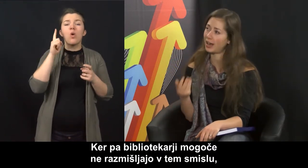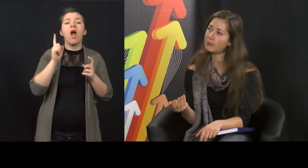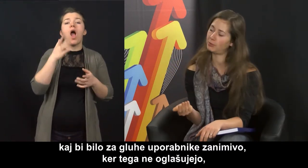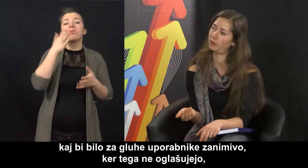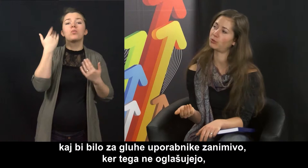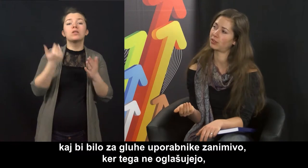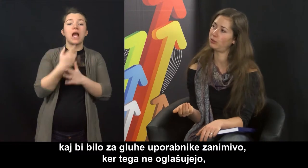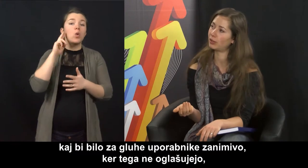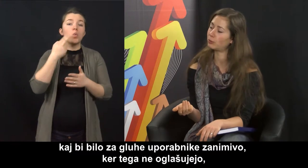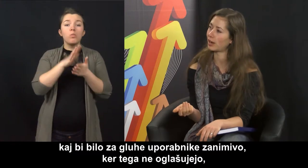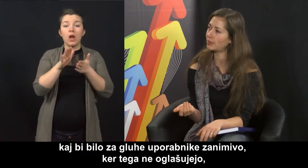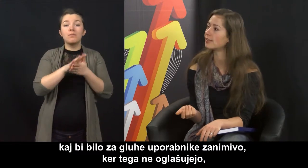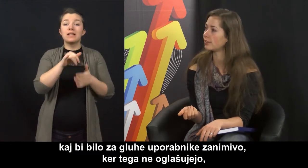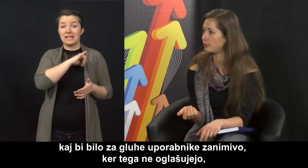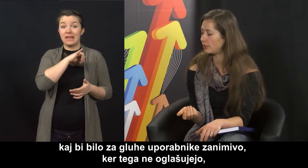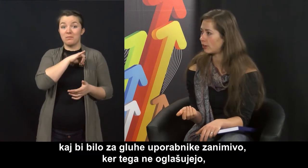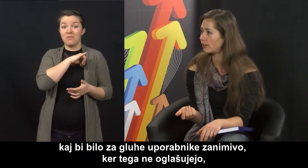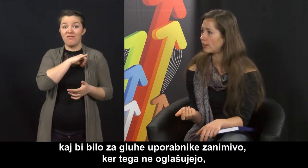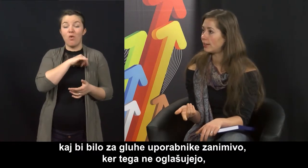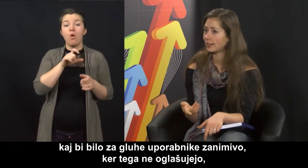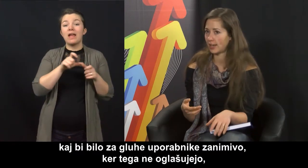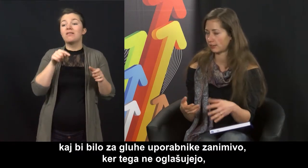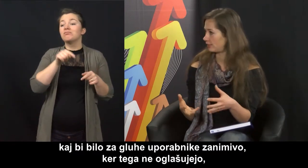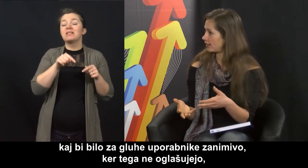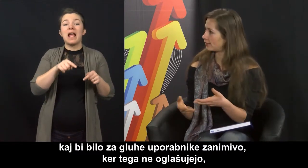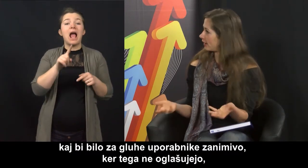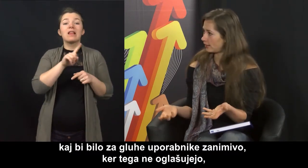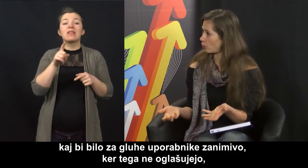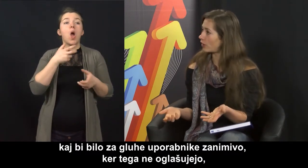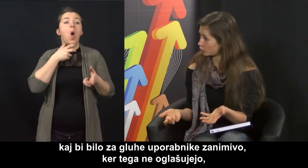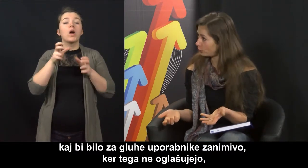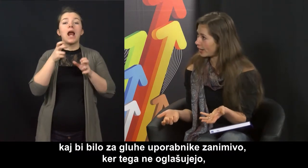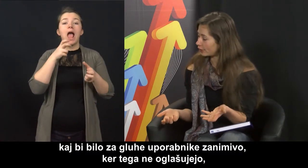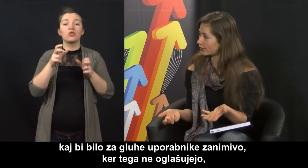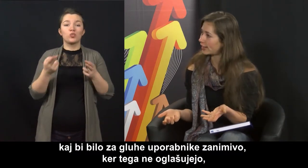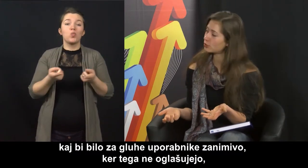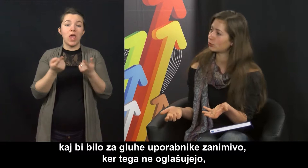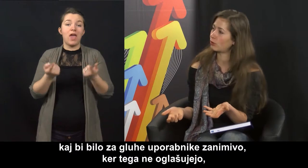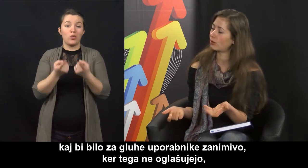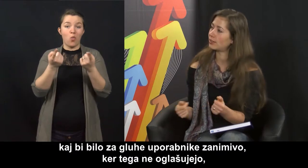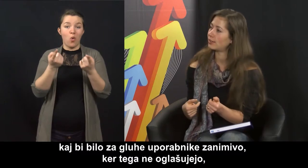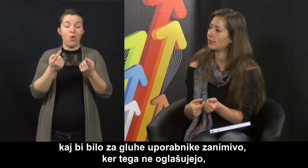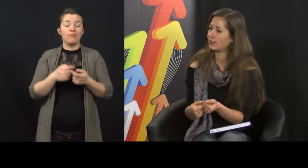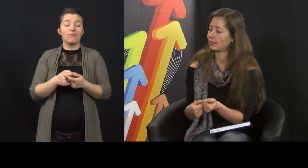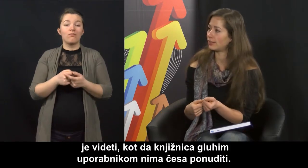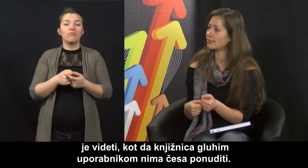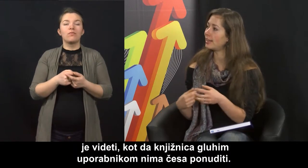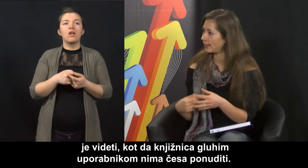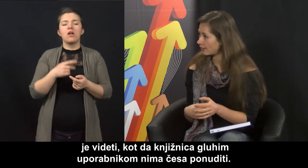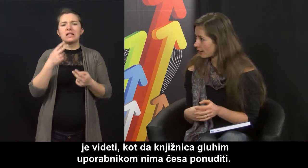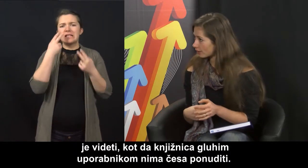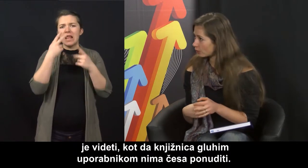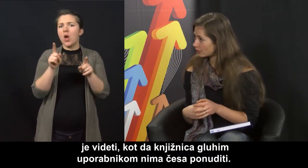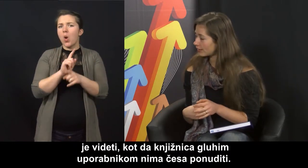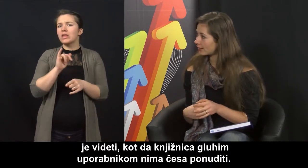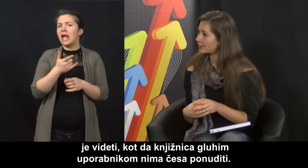smislu, kaj bi bilo za gluhe uporabnike zanimivo, ker tega ne oglašujejo, da rečemo tako,